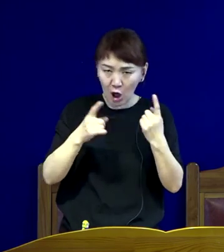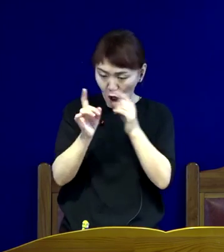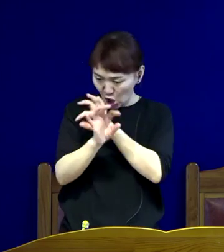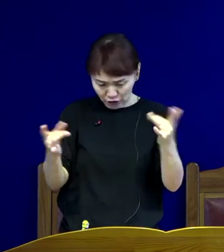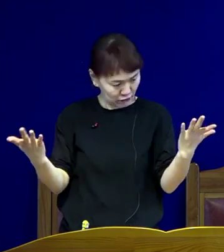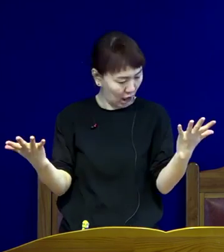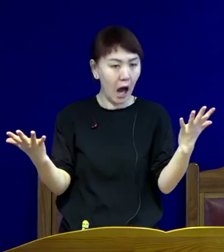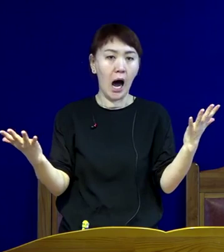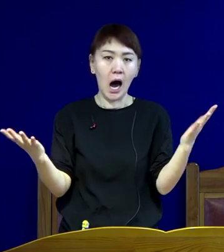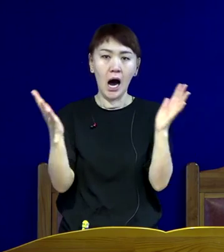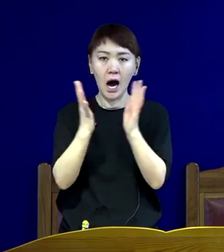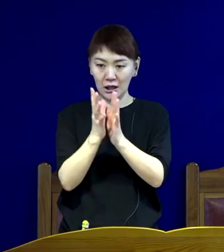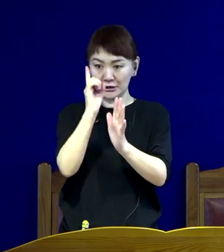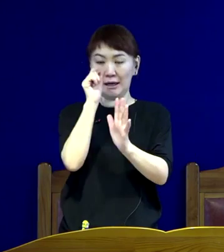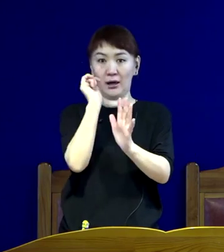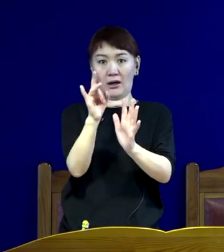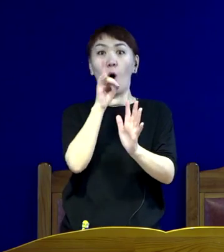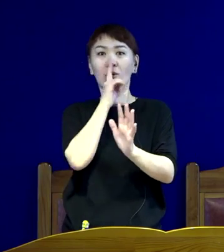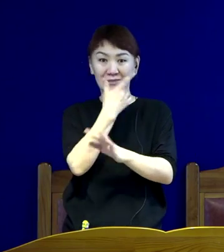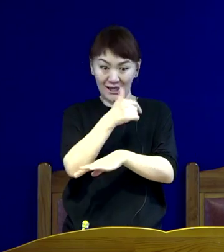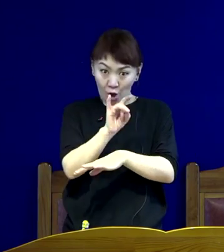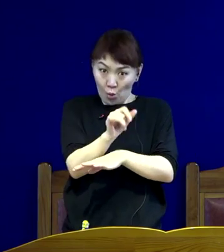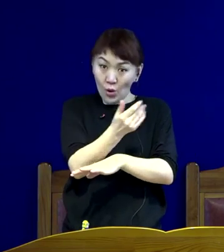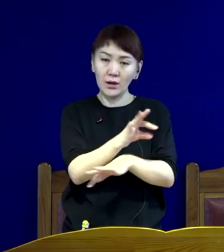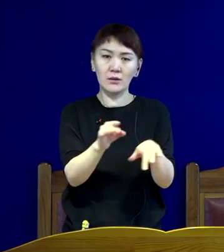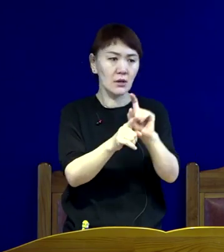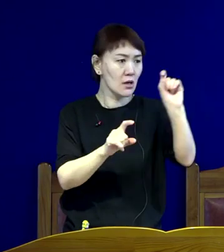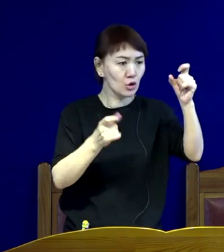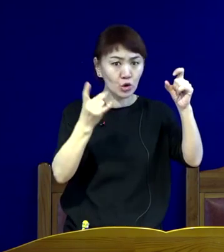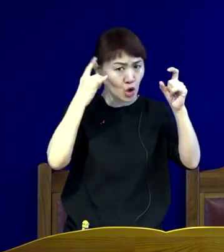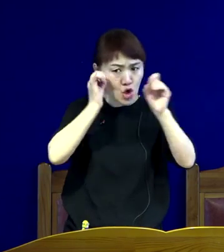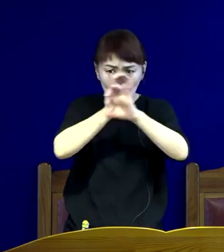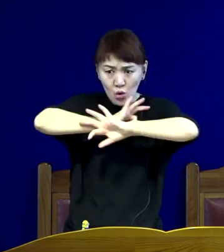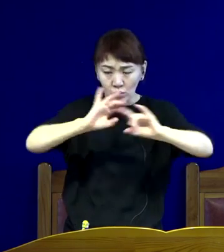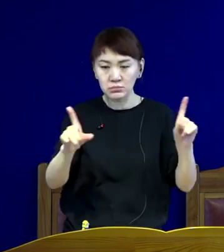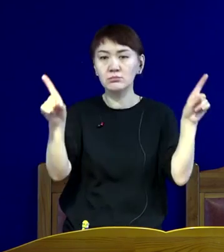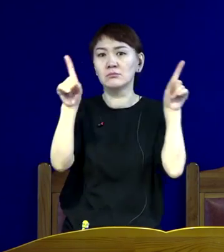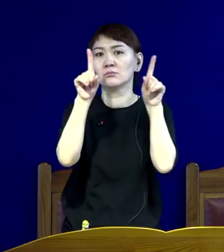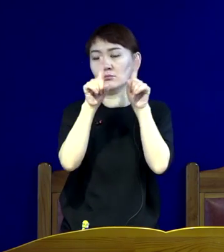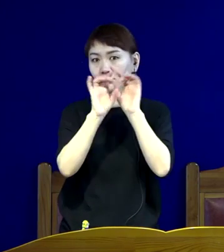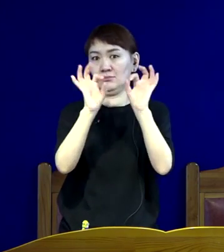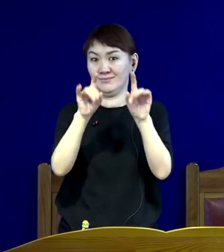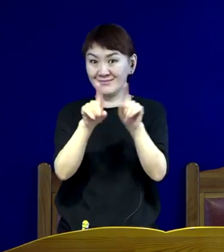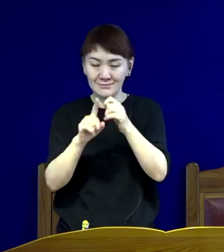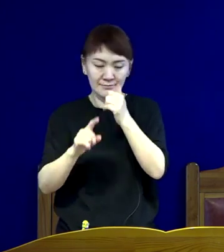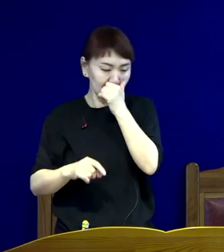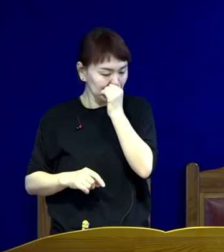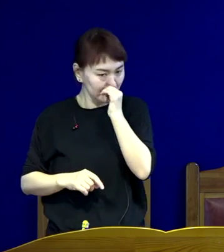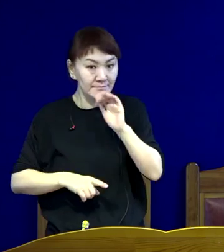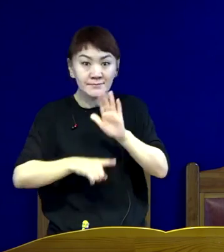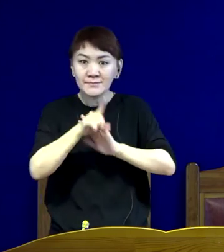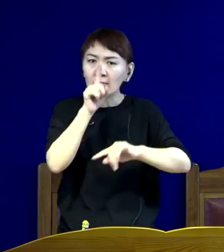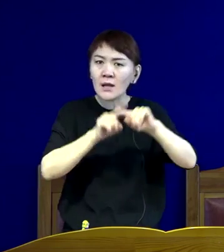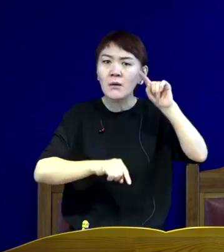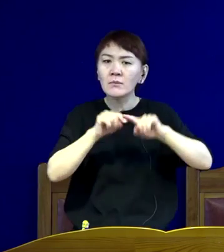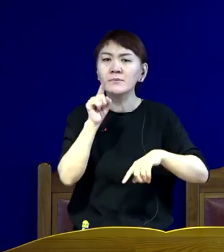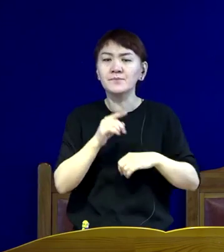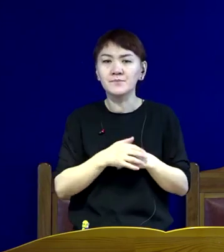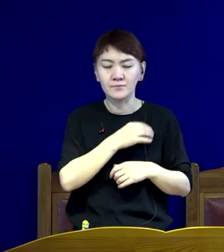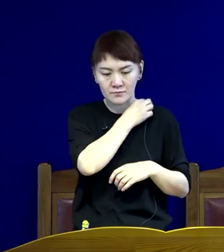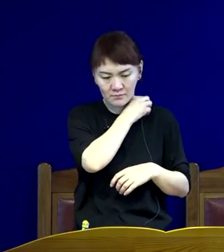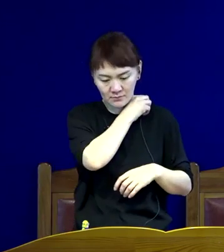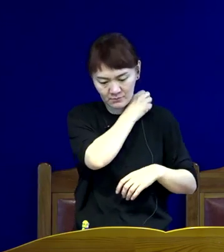байдаг. Тэгэхээр энэ зэнгэгэл хэя дэнямян эхлэхдээ ямар бодолтойгоор эхлэх хэрэгтэй вэ гэхээр энэ хүн